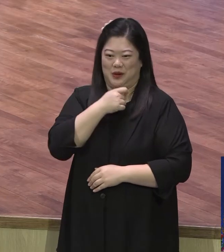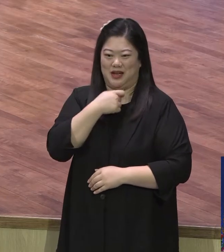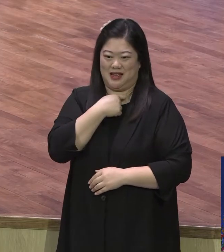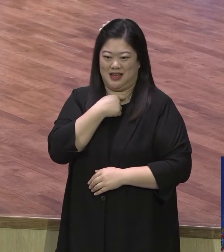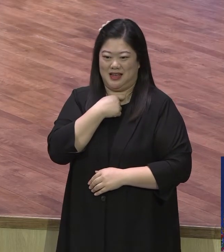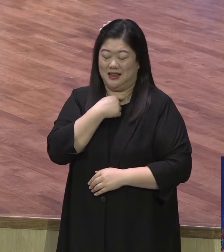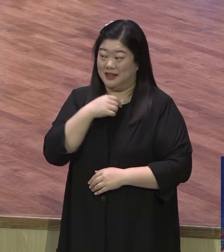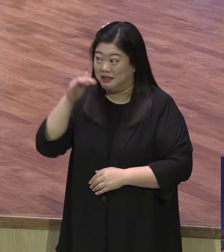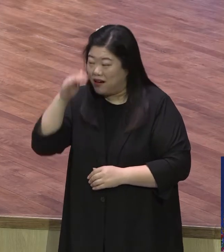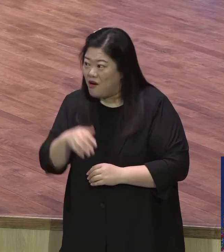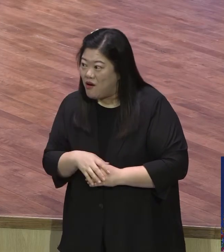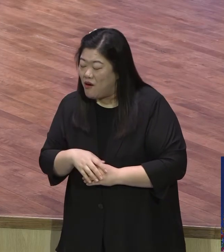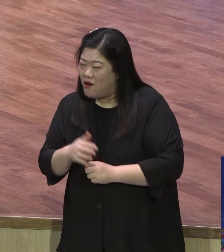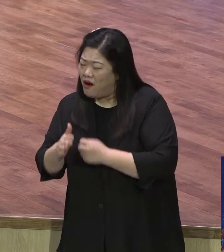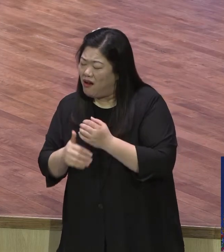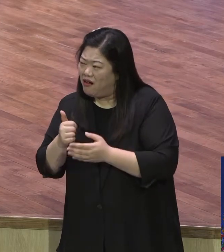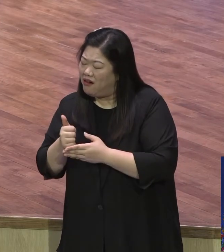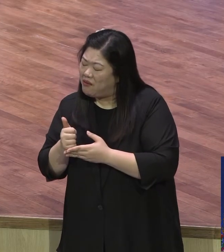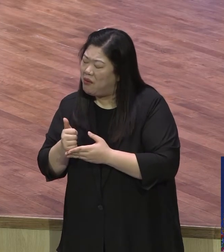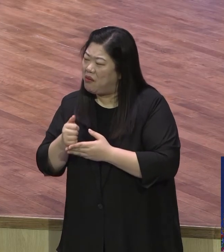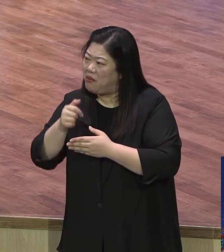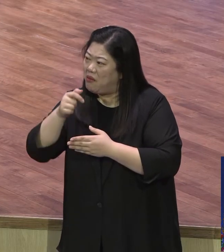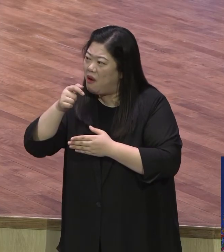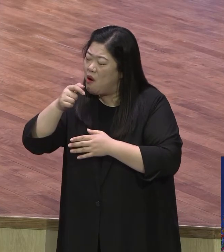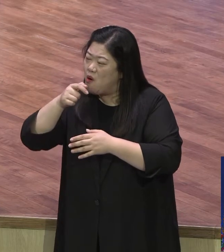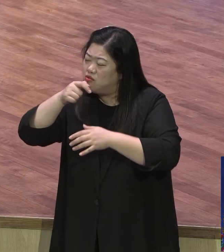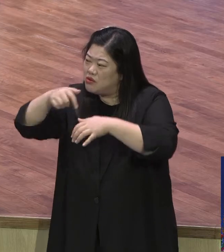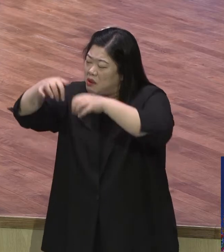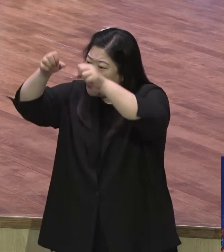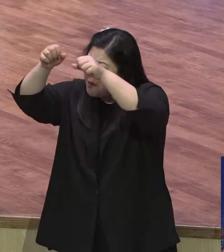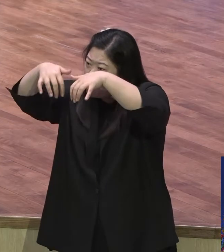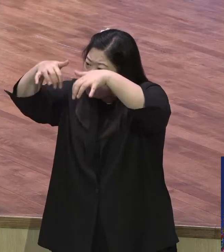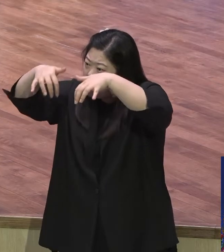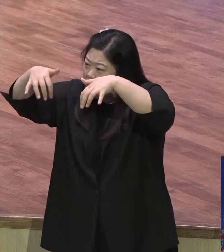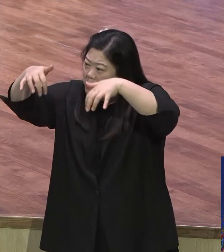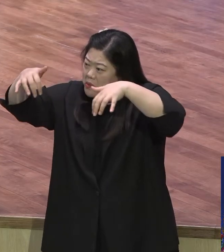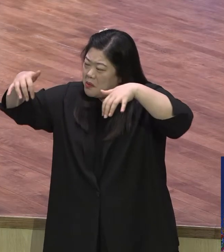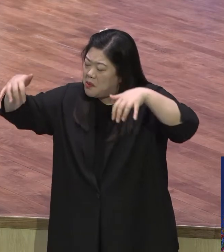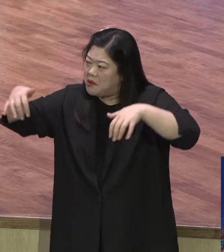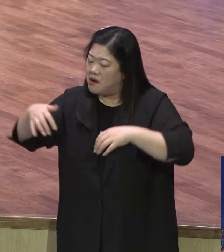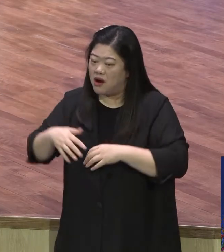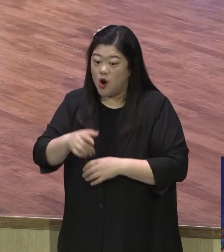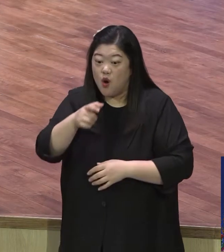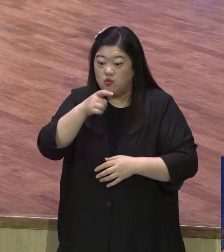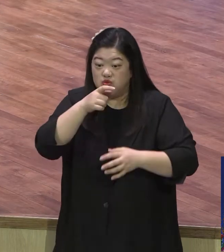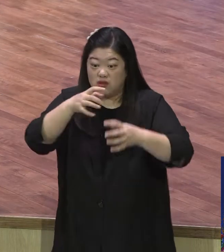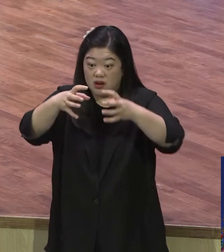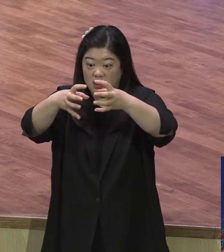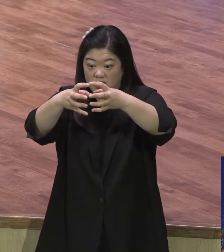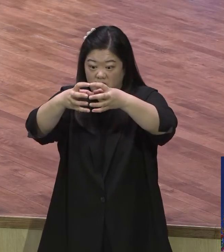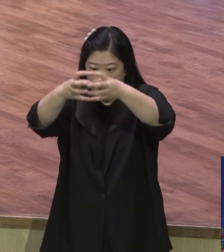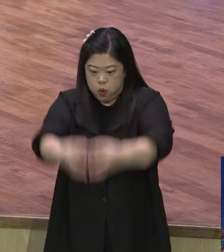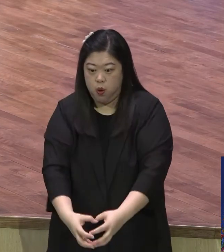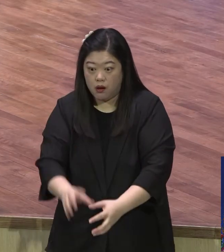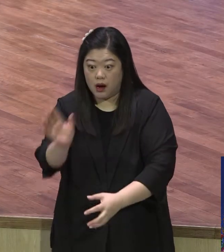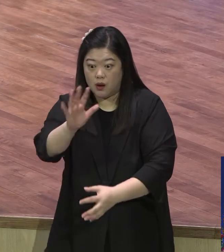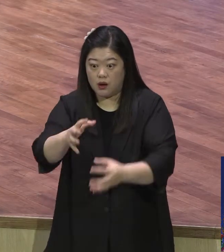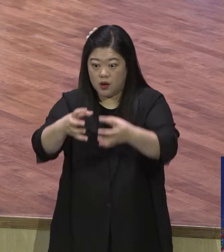참 솜씨도 신기 신면막 저가다 어떻게 저 물덩어리를 이렇게 갈라가지고 이렇게 인간들이